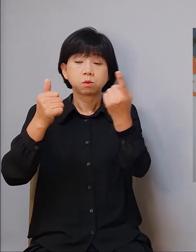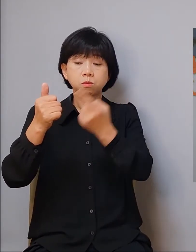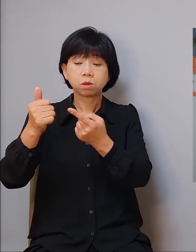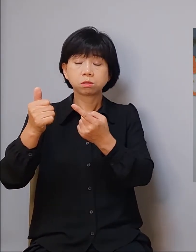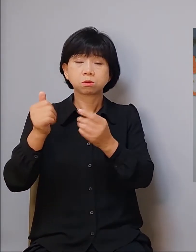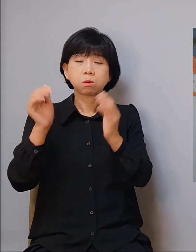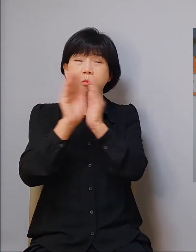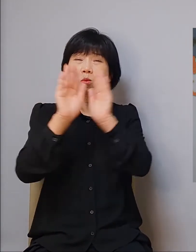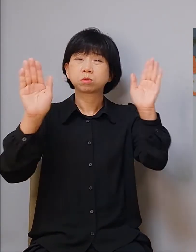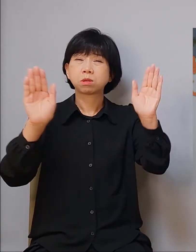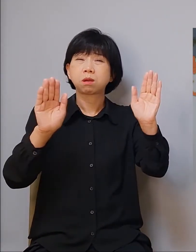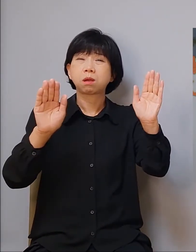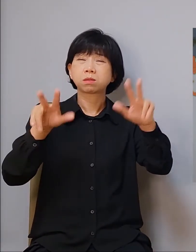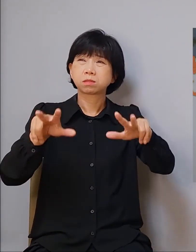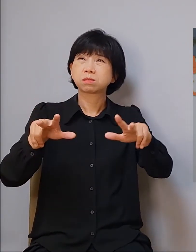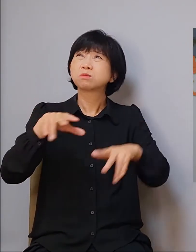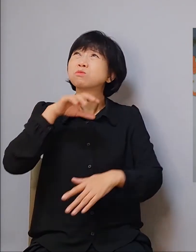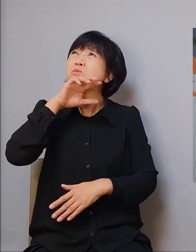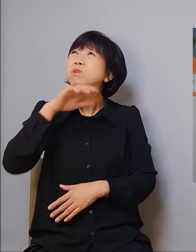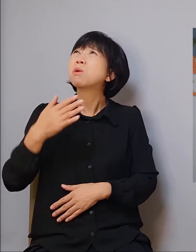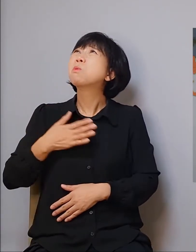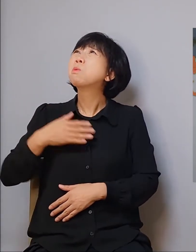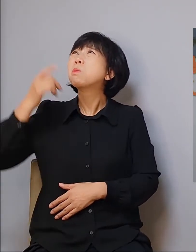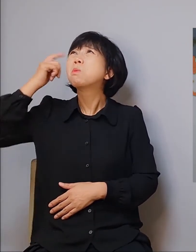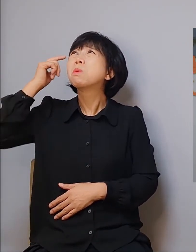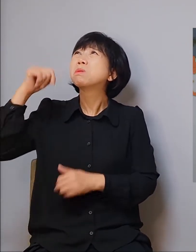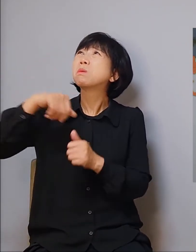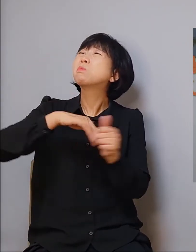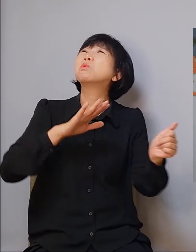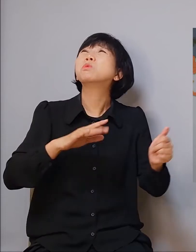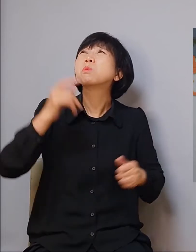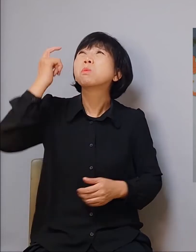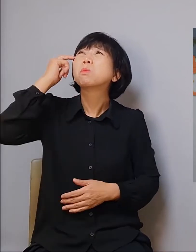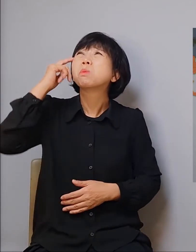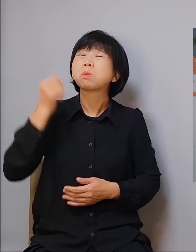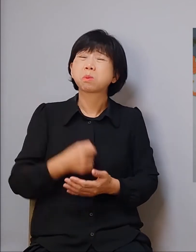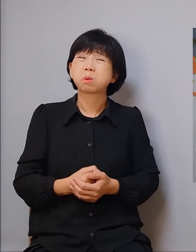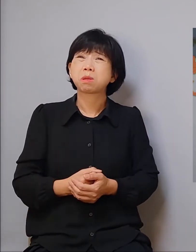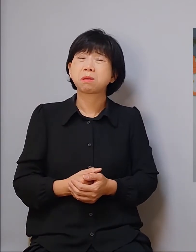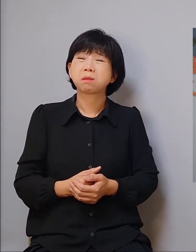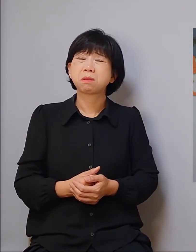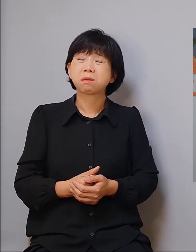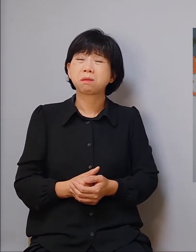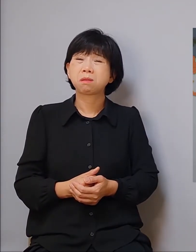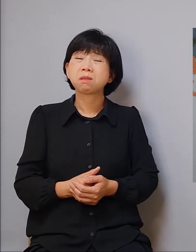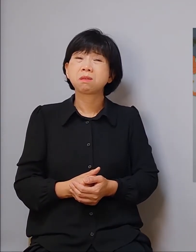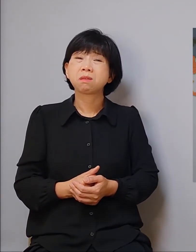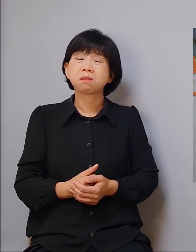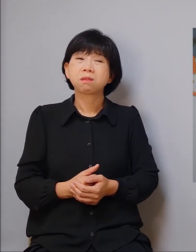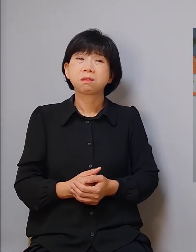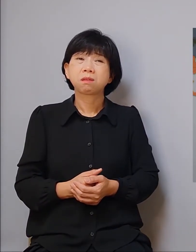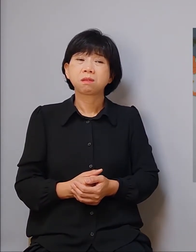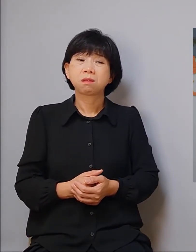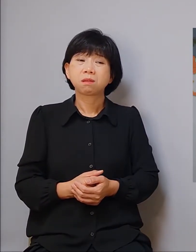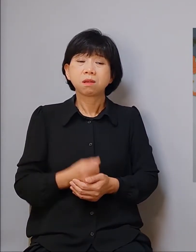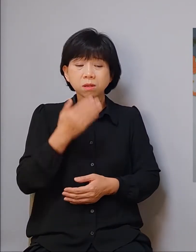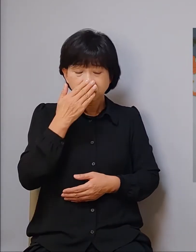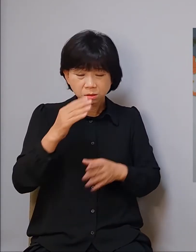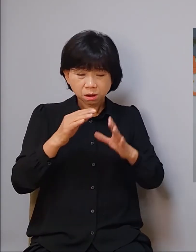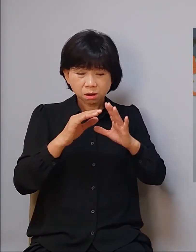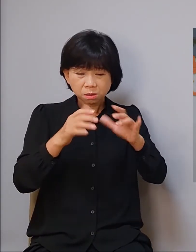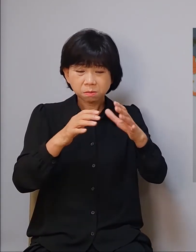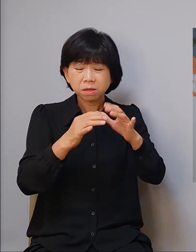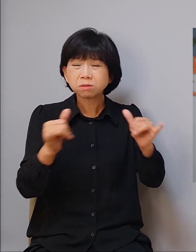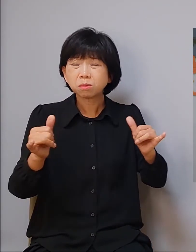모세가 불평하고 있는 거예요. 왜 저를 보내셨습니까? 왜 저를 보내셔서 우리 백성이 더